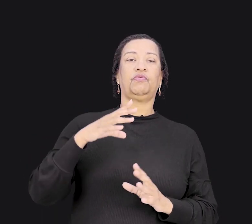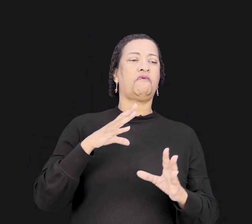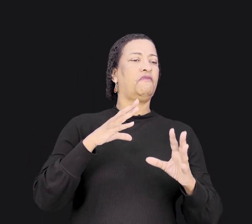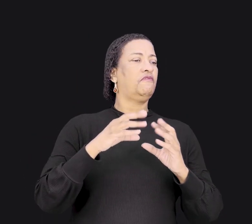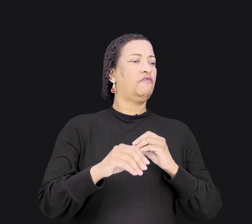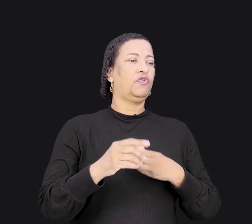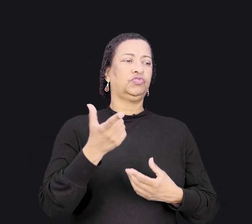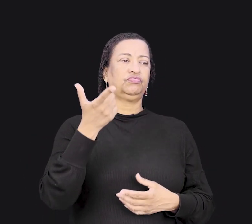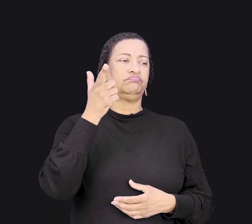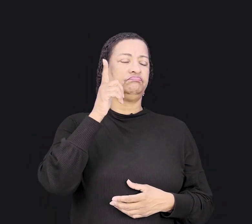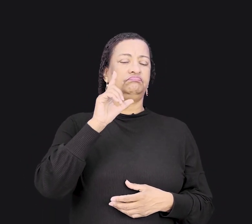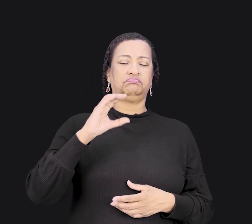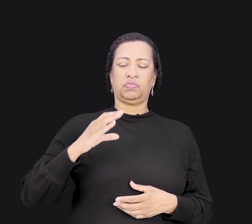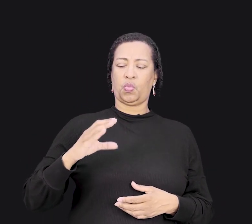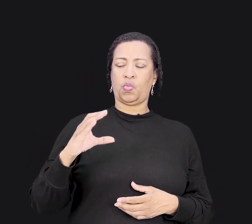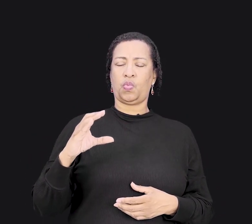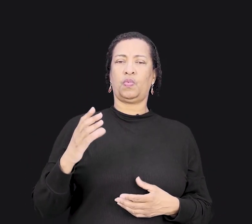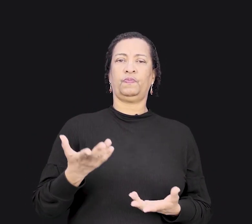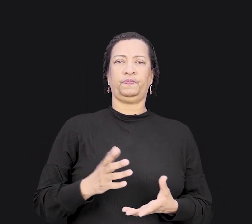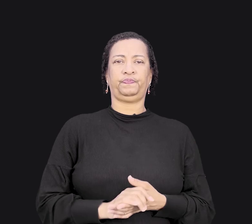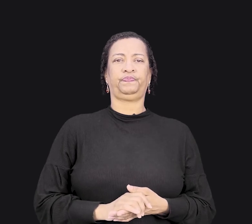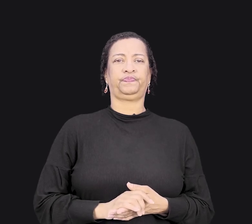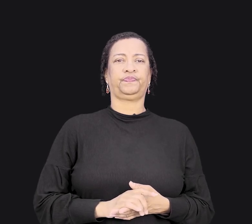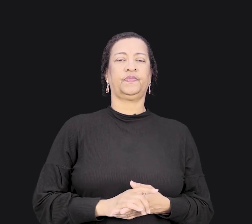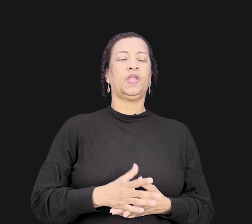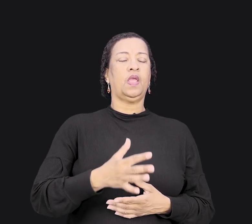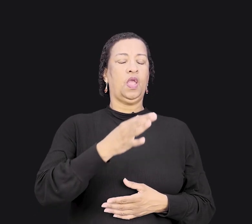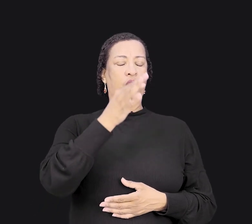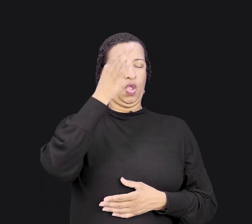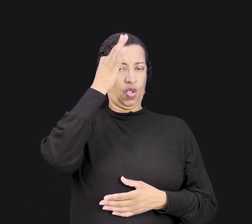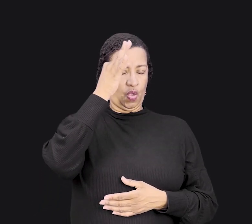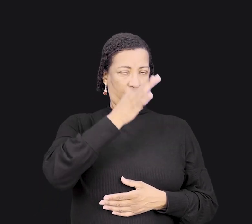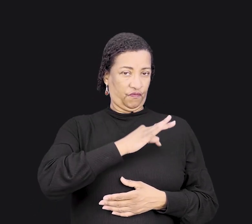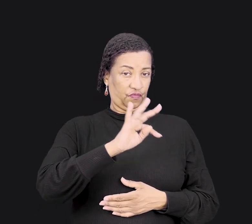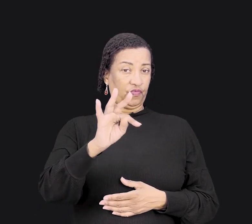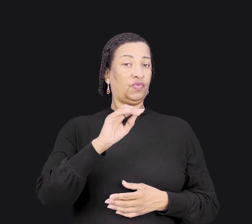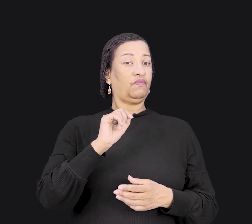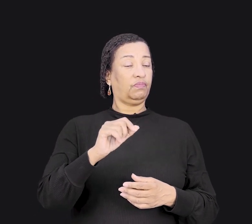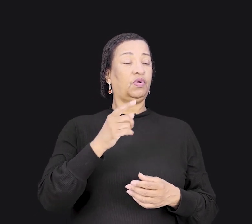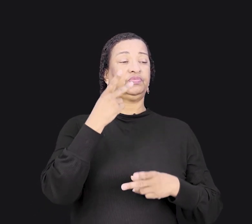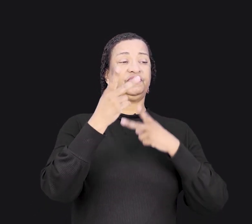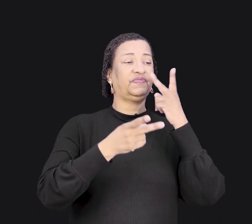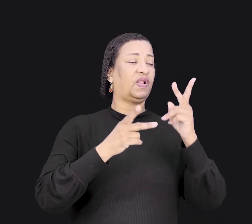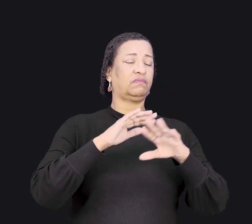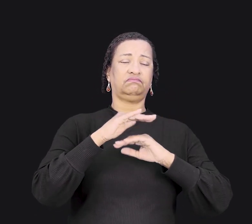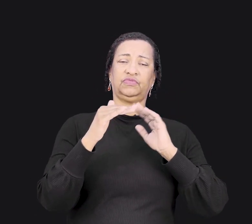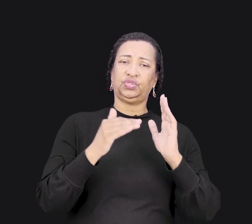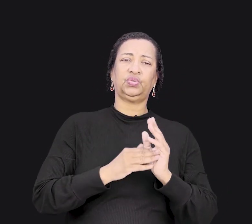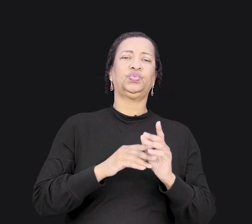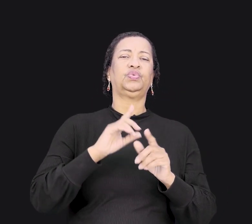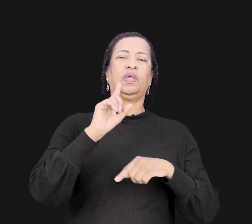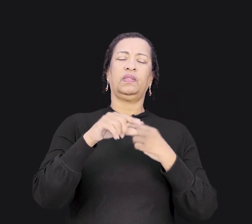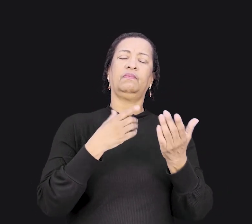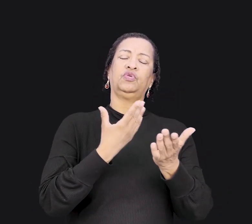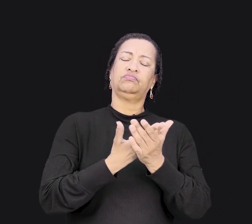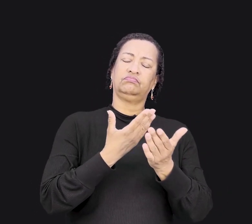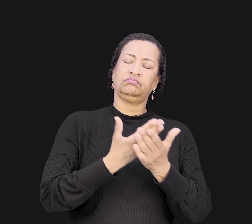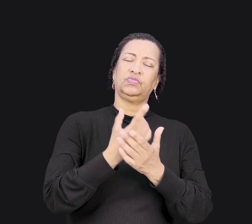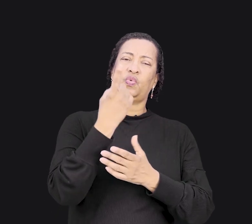de um cientista. Um filósofo pode filosofar a respeito do começo de tudo. Depois de um ano estudando filosofia, o curso foi concluído